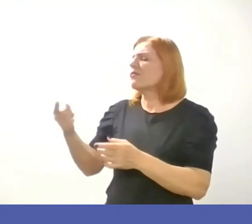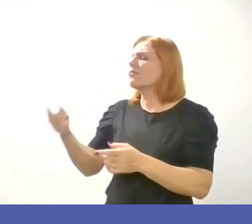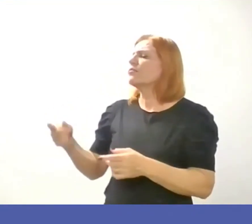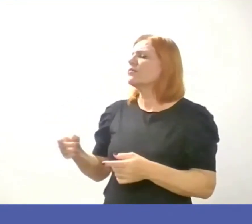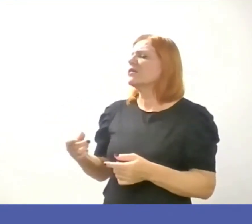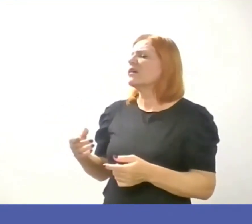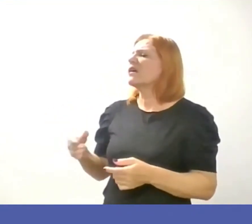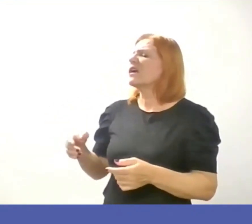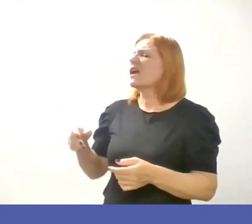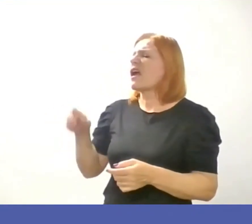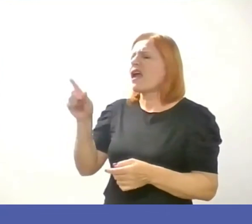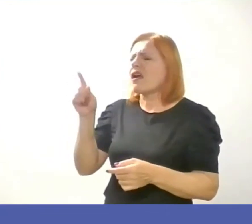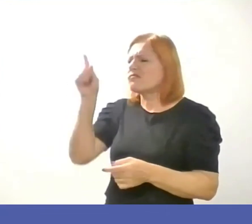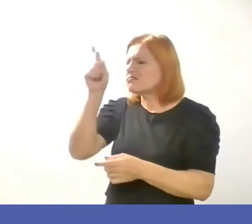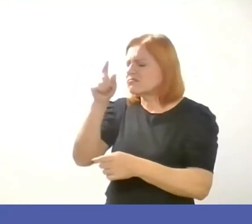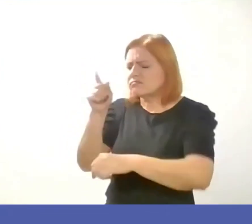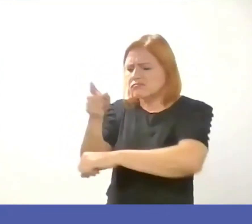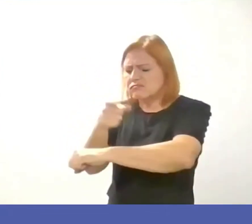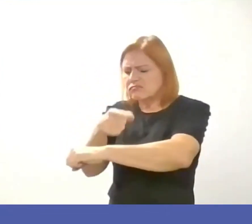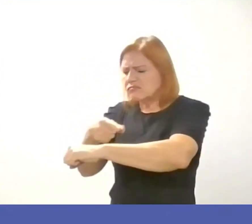dia todo?